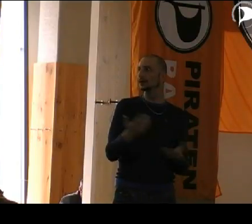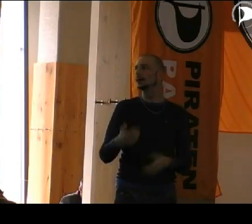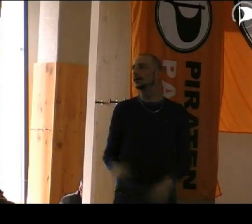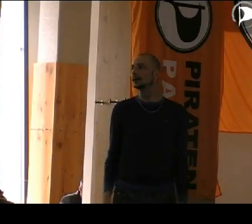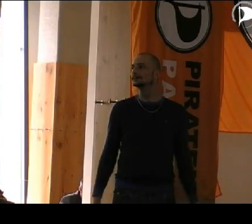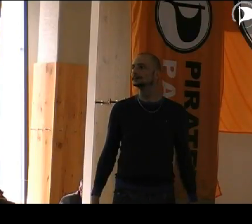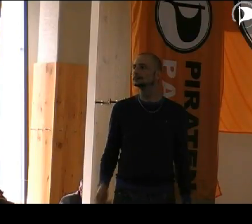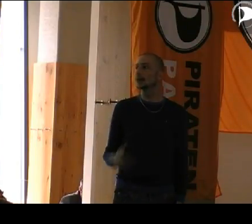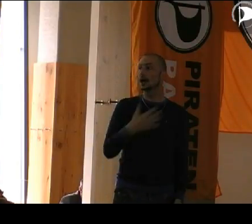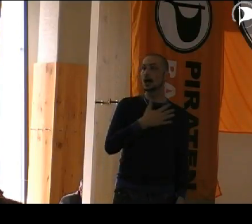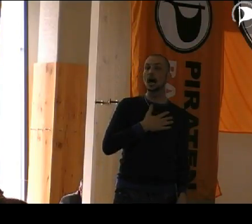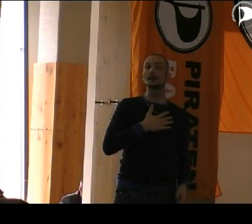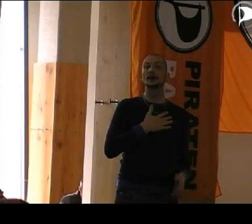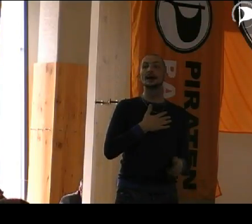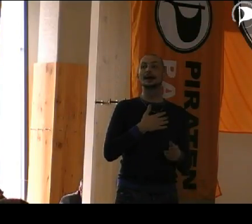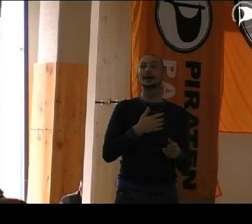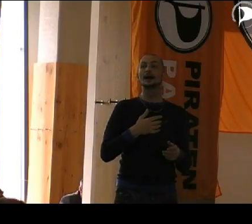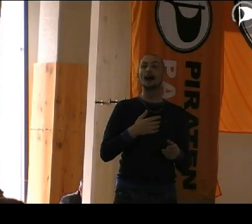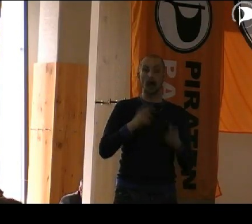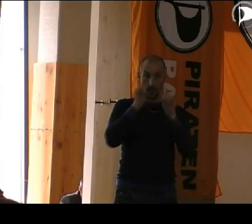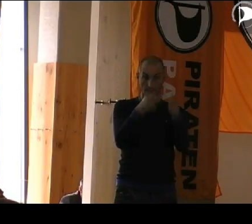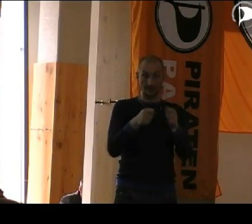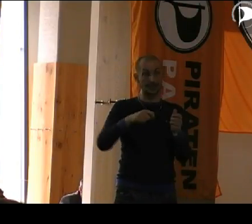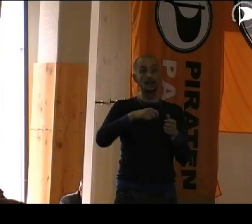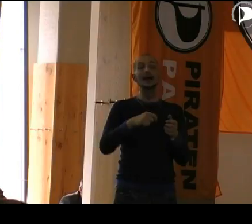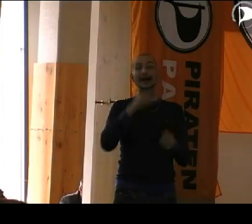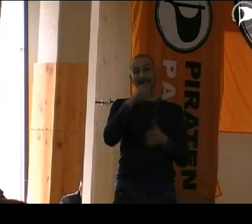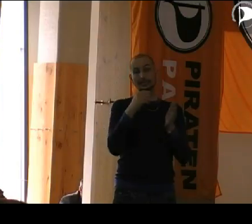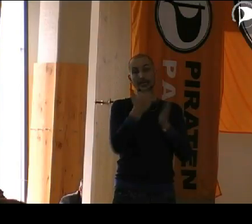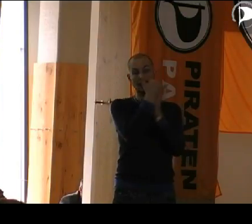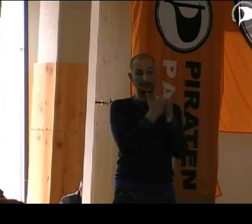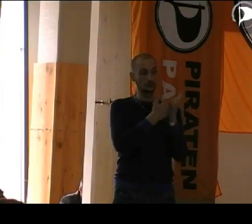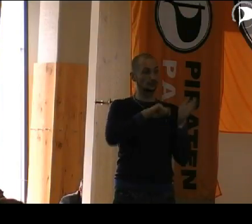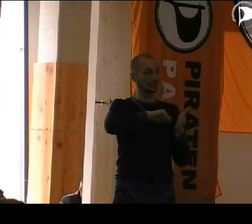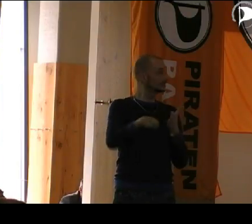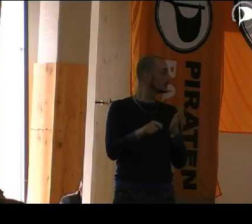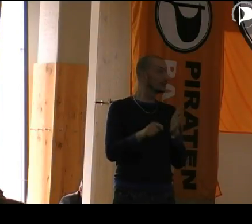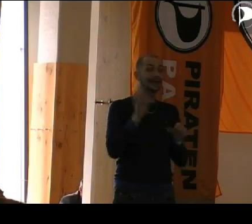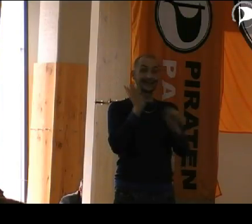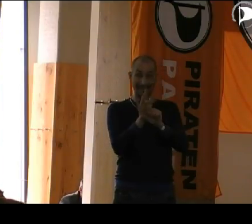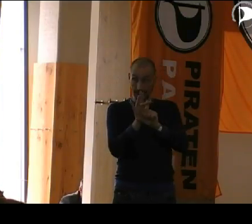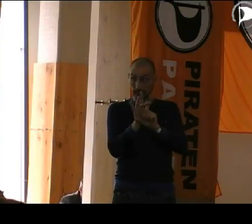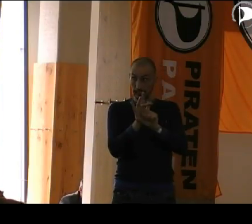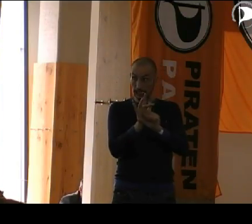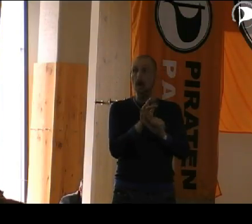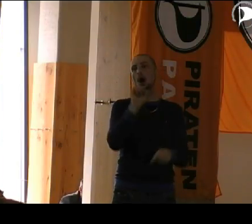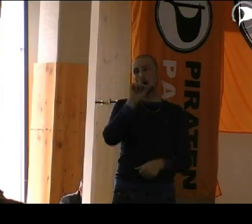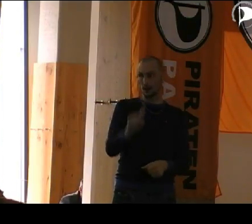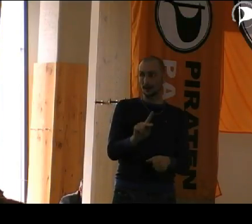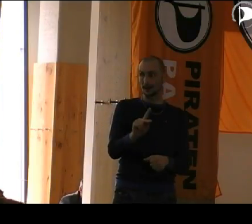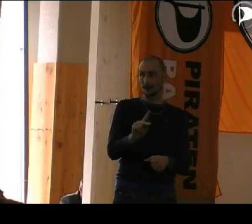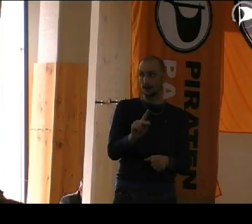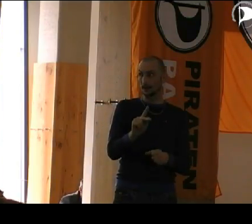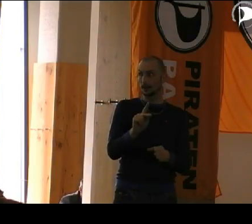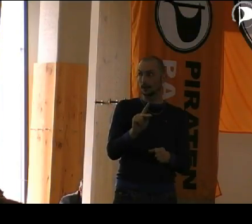ich habe im jahresverlauf schließung der hindernisse gibt es gegen rhede gut damit ist die